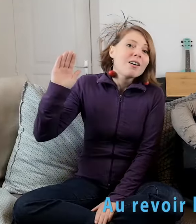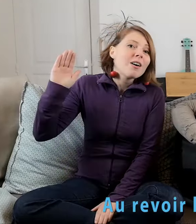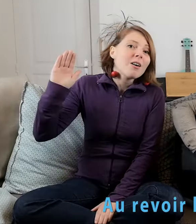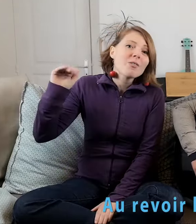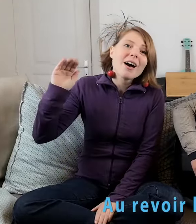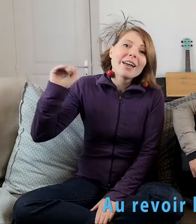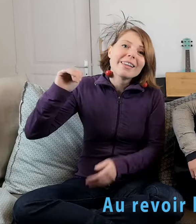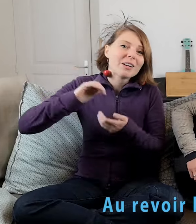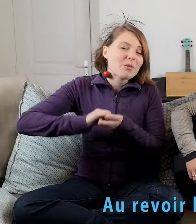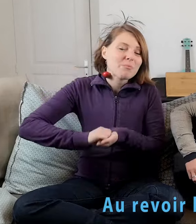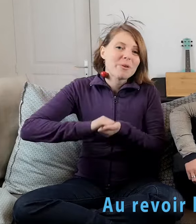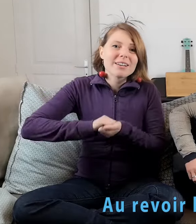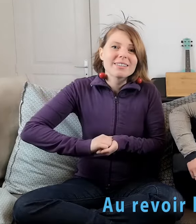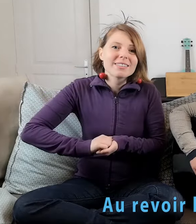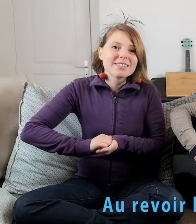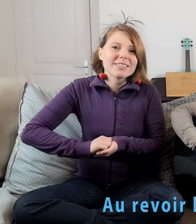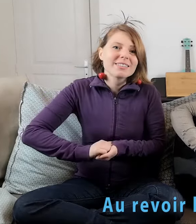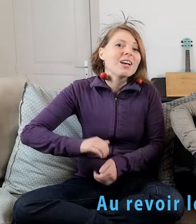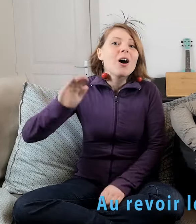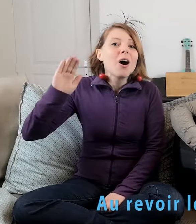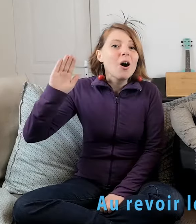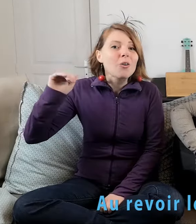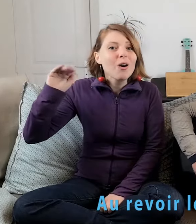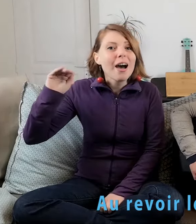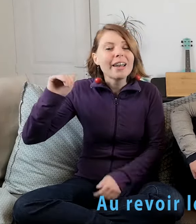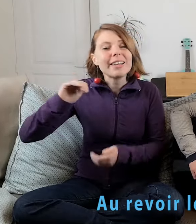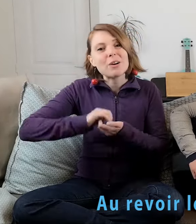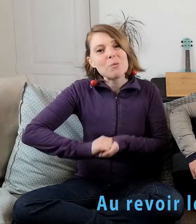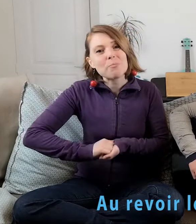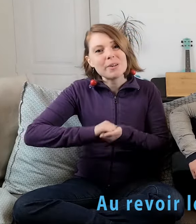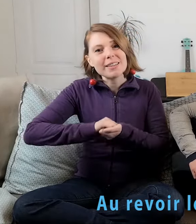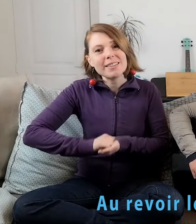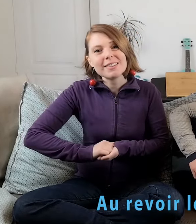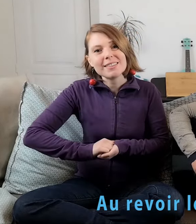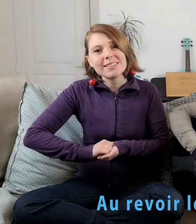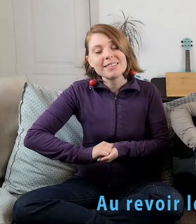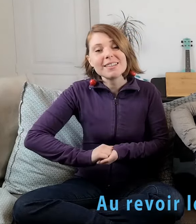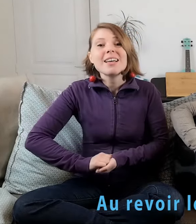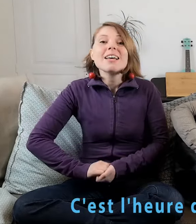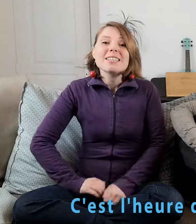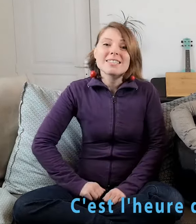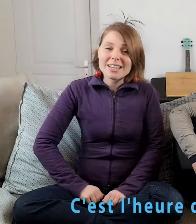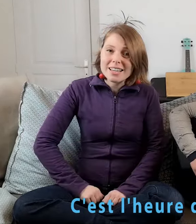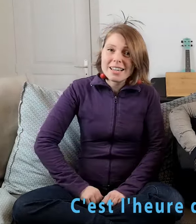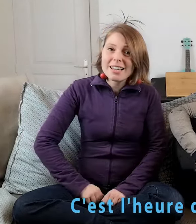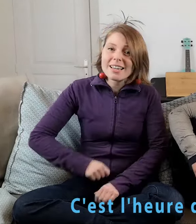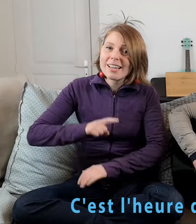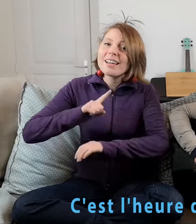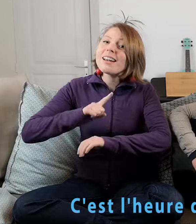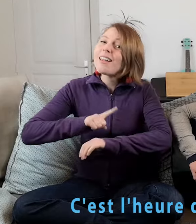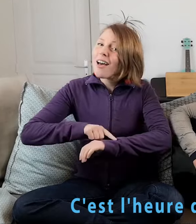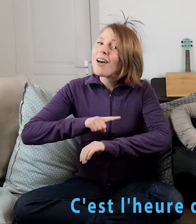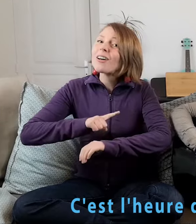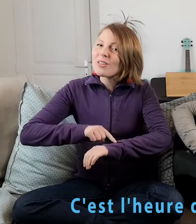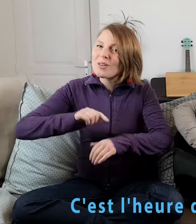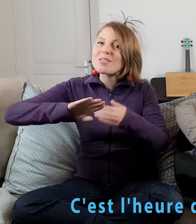Au revoir les copains, au revoir les copines. C'est l'heure de